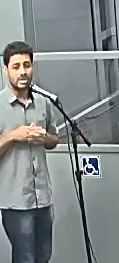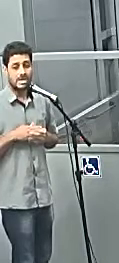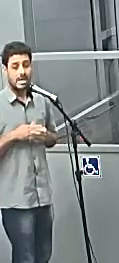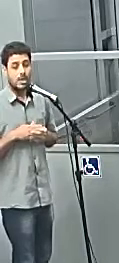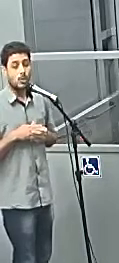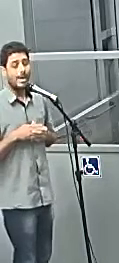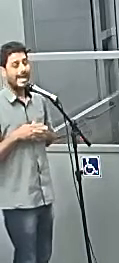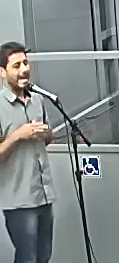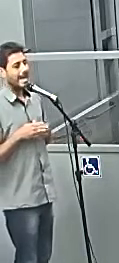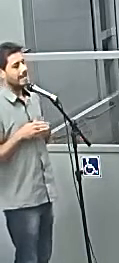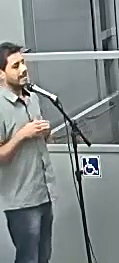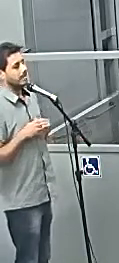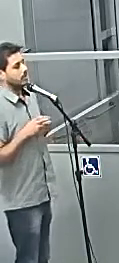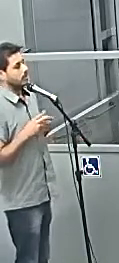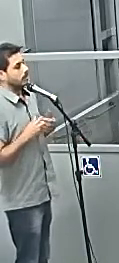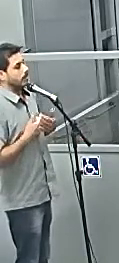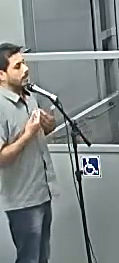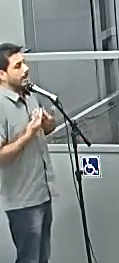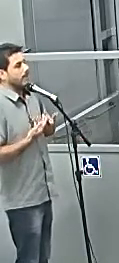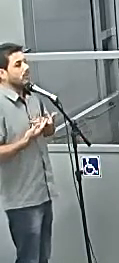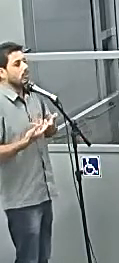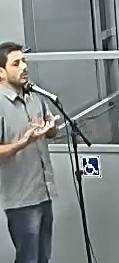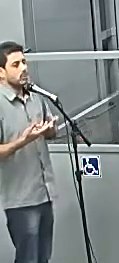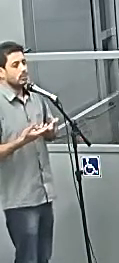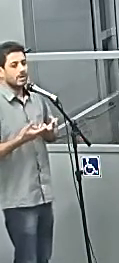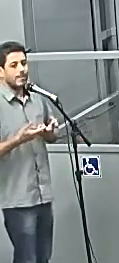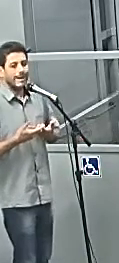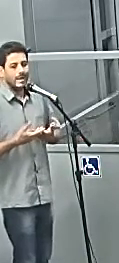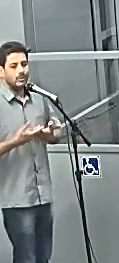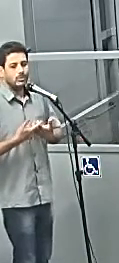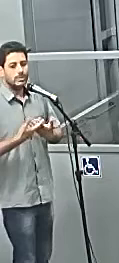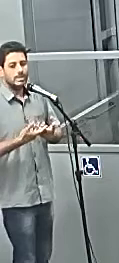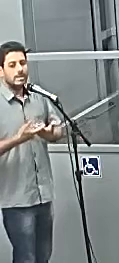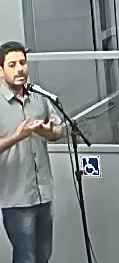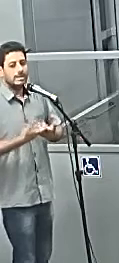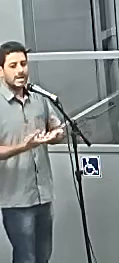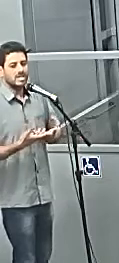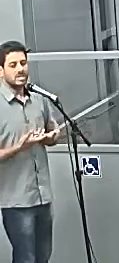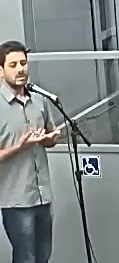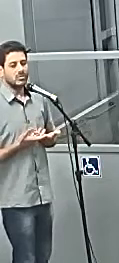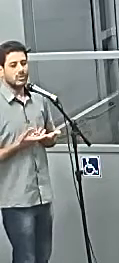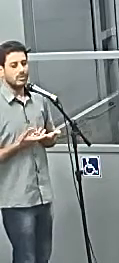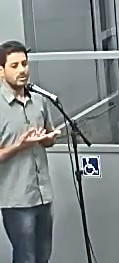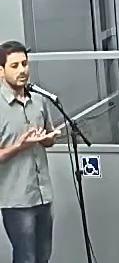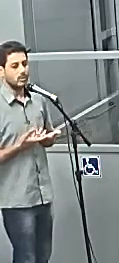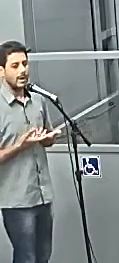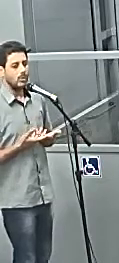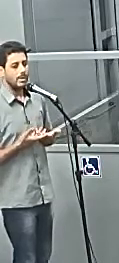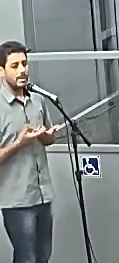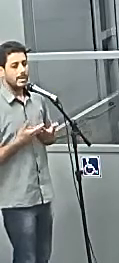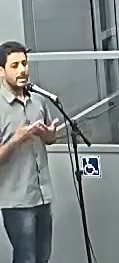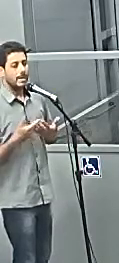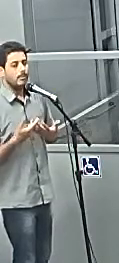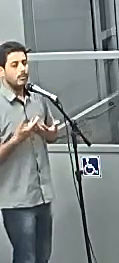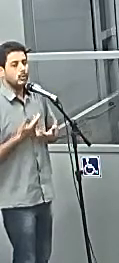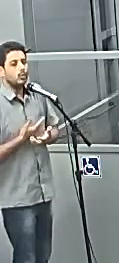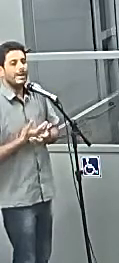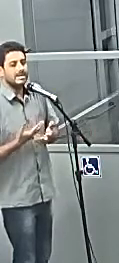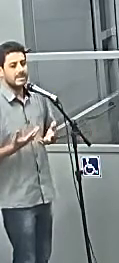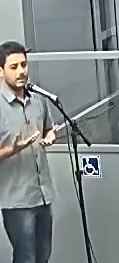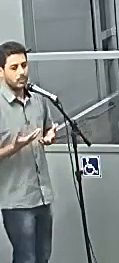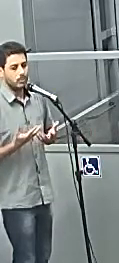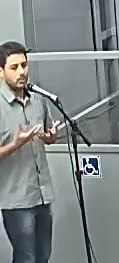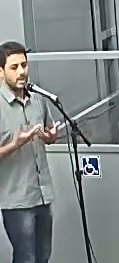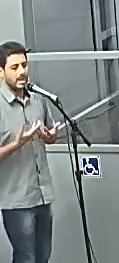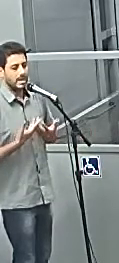hoje que o olhar ea metodologia do trabalho da gestão da comissão atual é muito